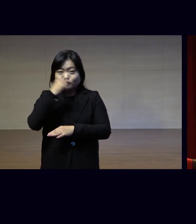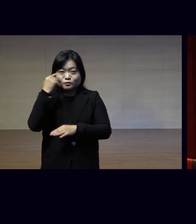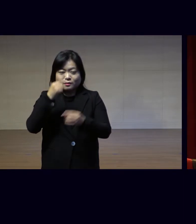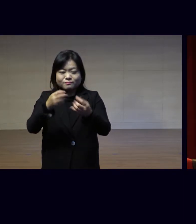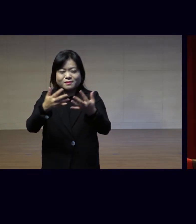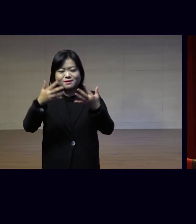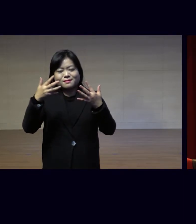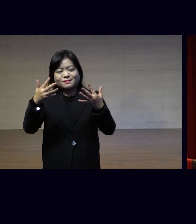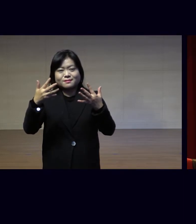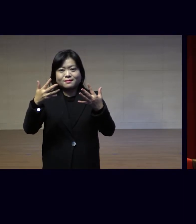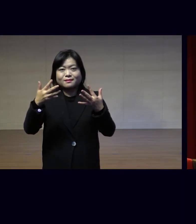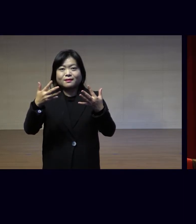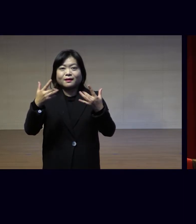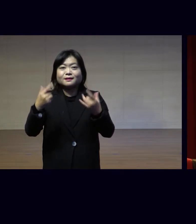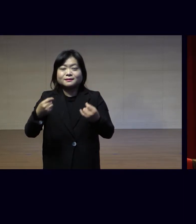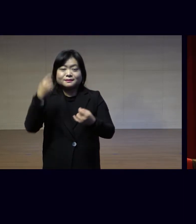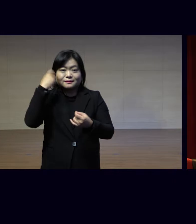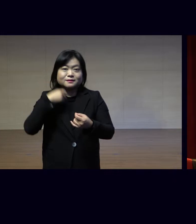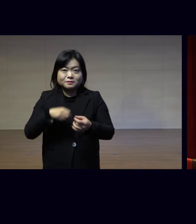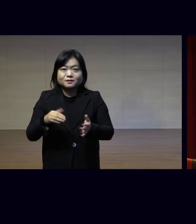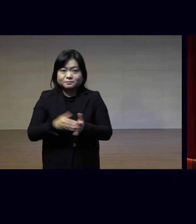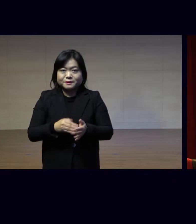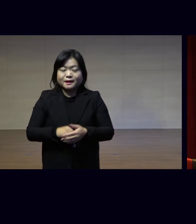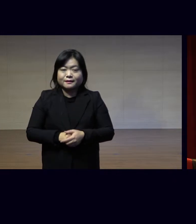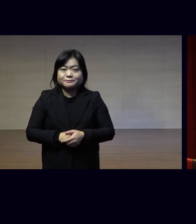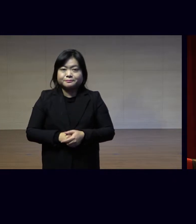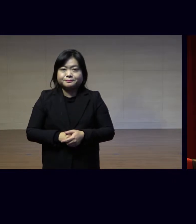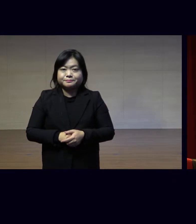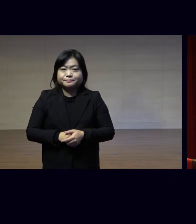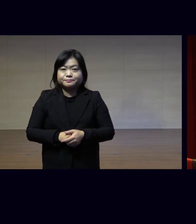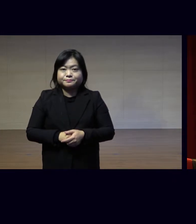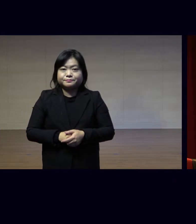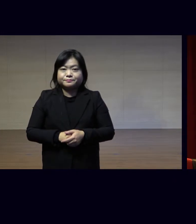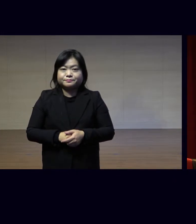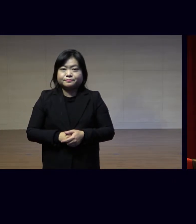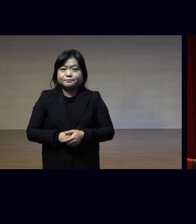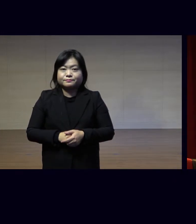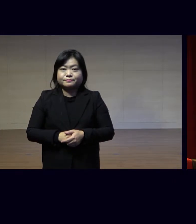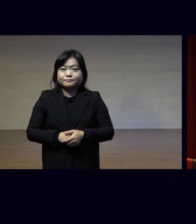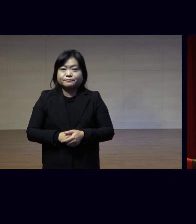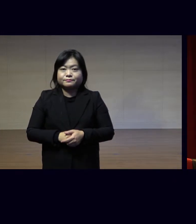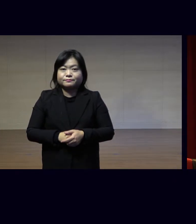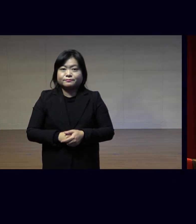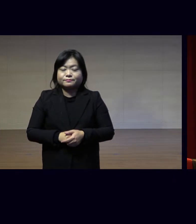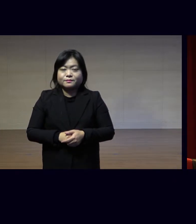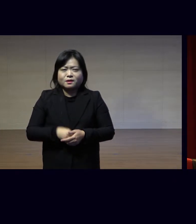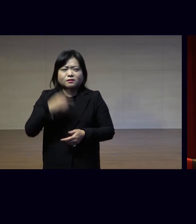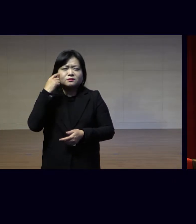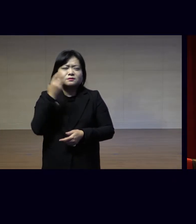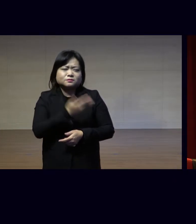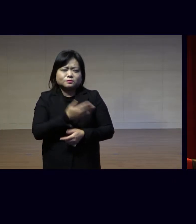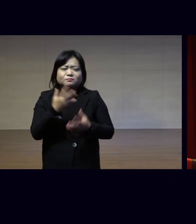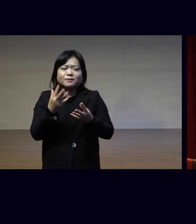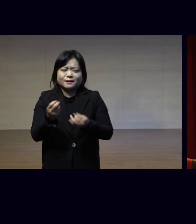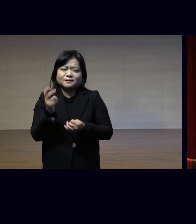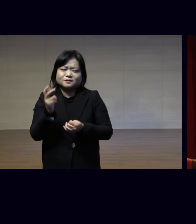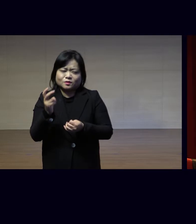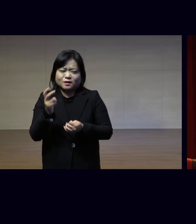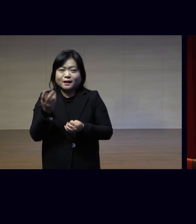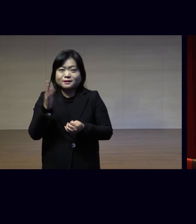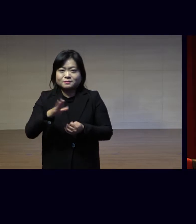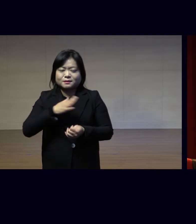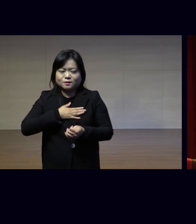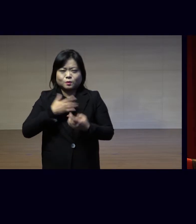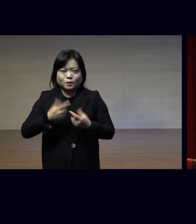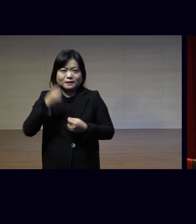그런 좀 생동감을 느꼈습니다. 많이 받으신 질문인 줄 아는데 그래도 한번 좀 그